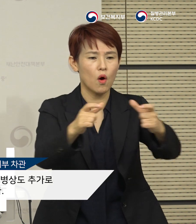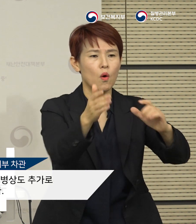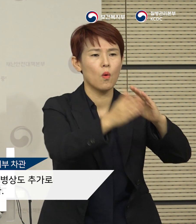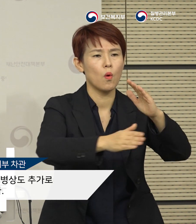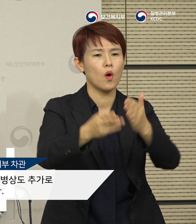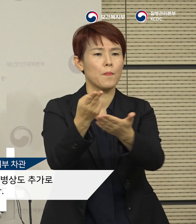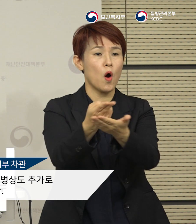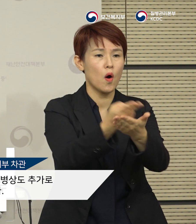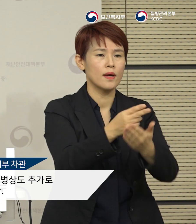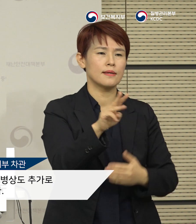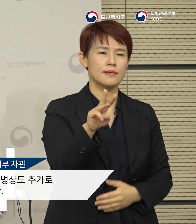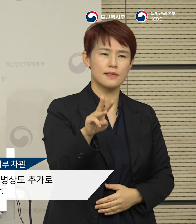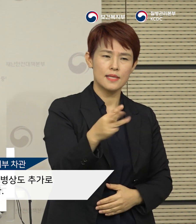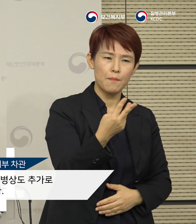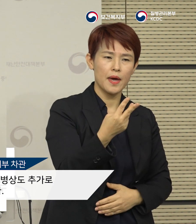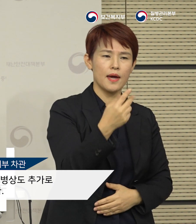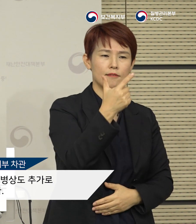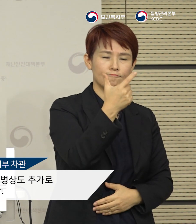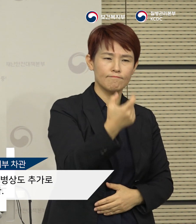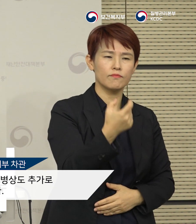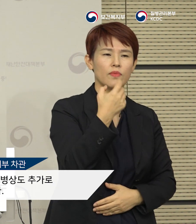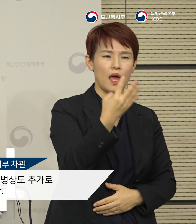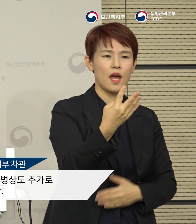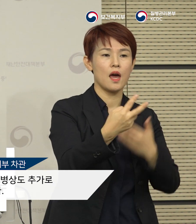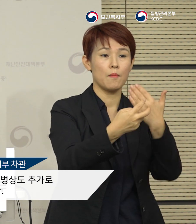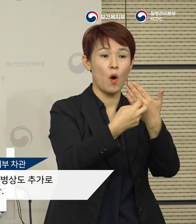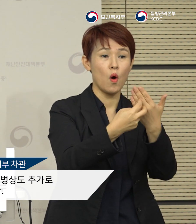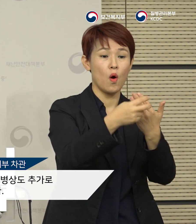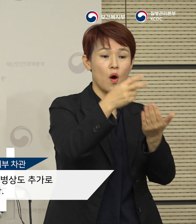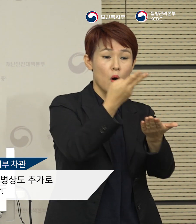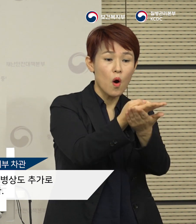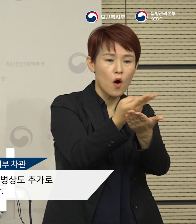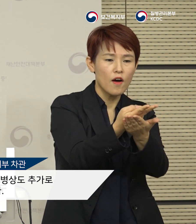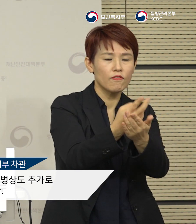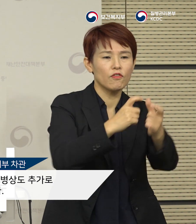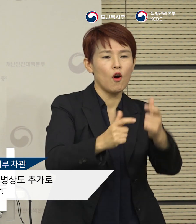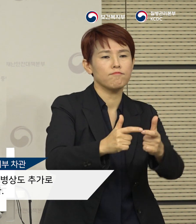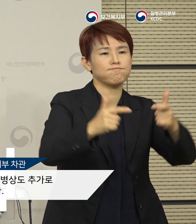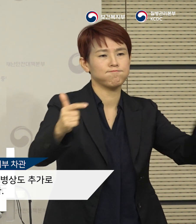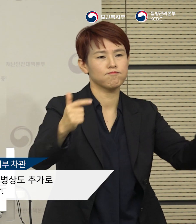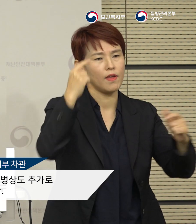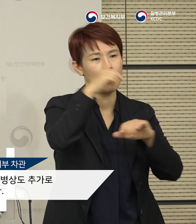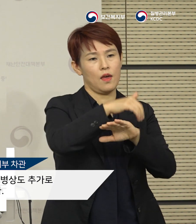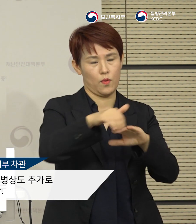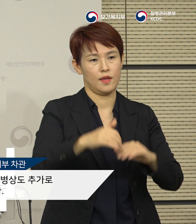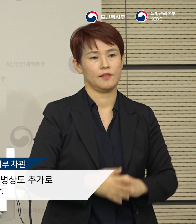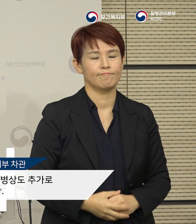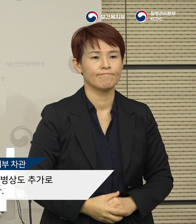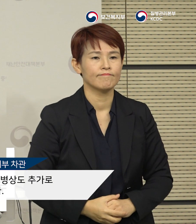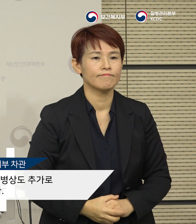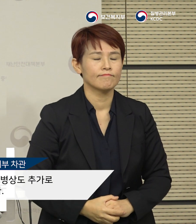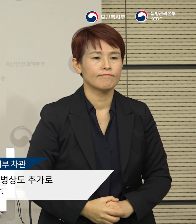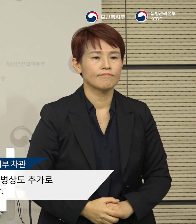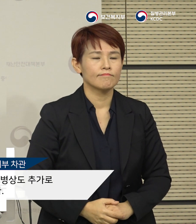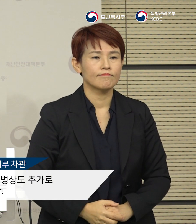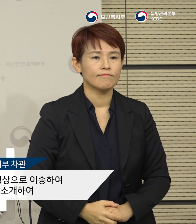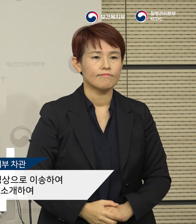공공병상 354개 병상도 추가로 감염병 전담병원으로 지정하여 준비하고